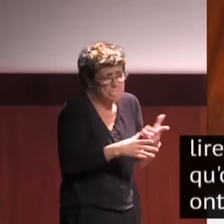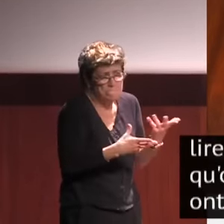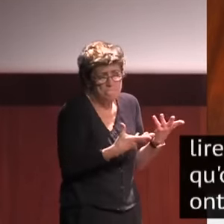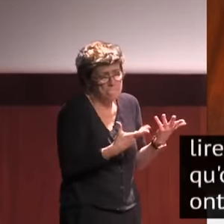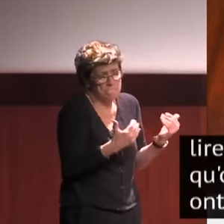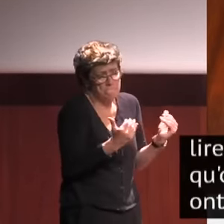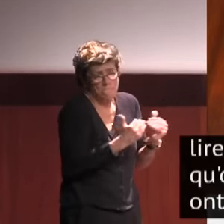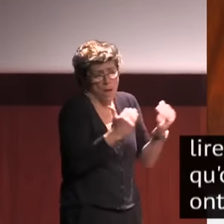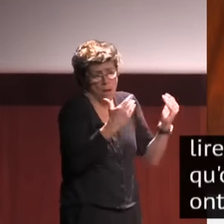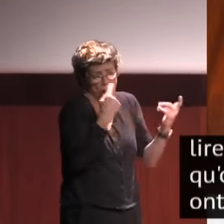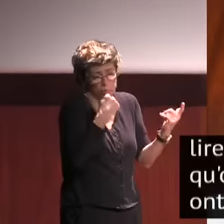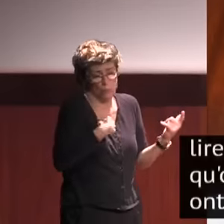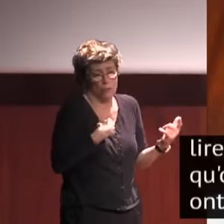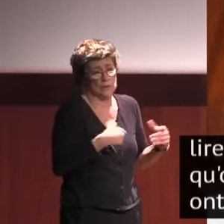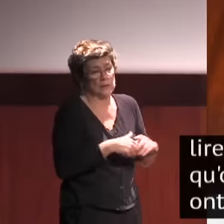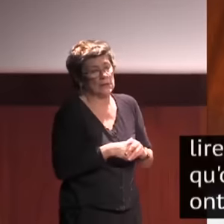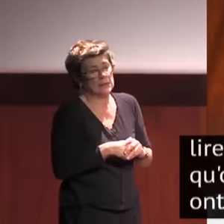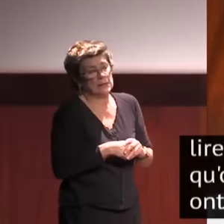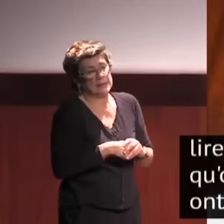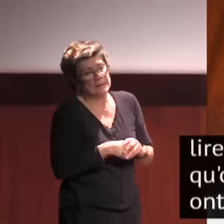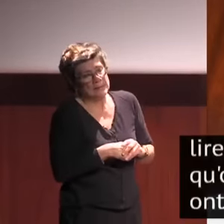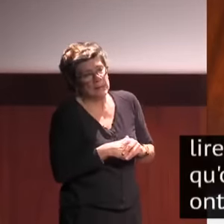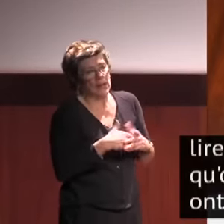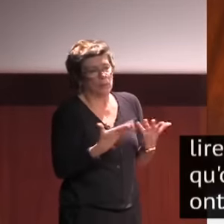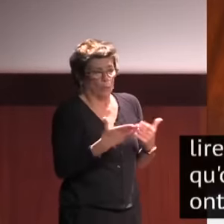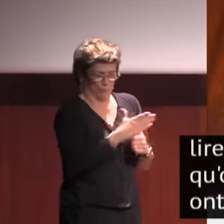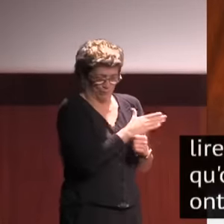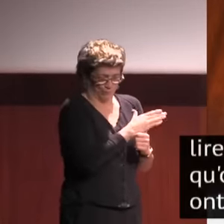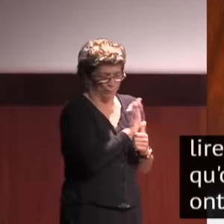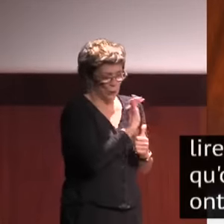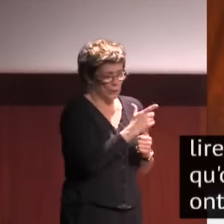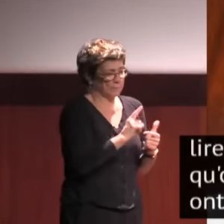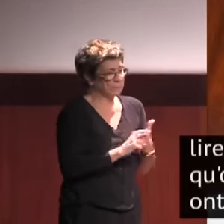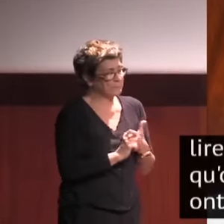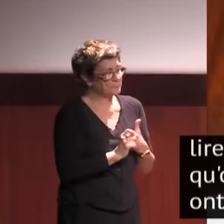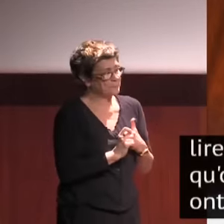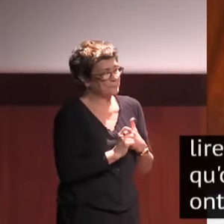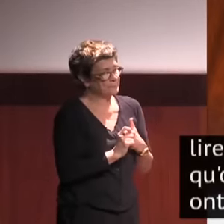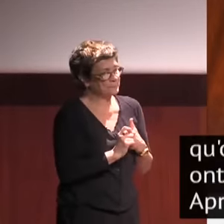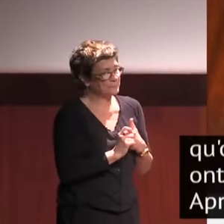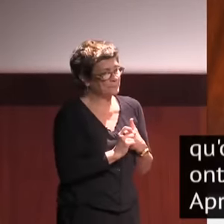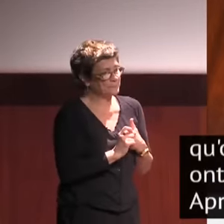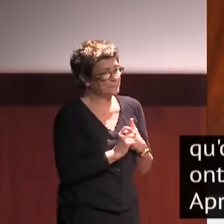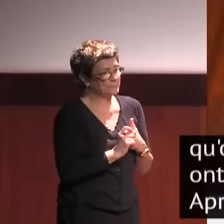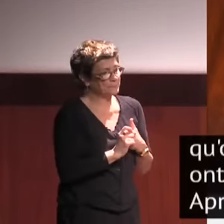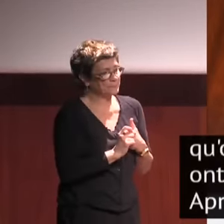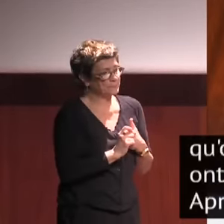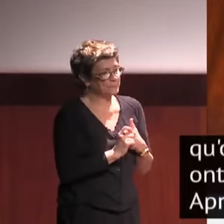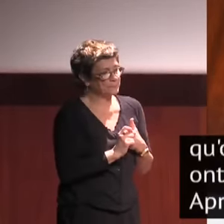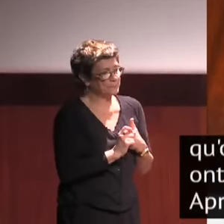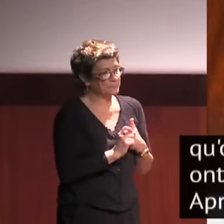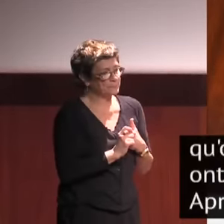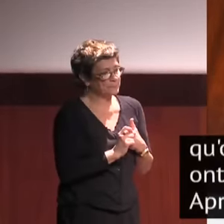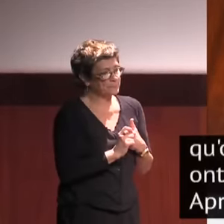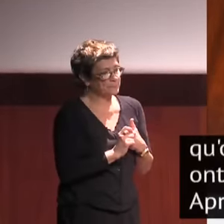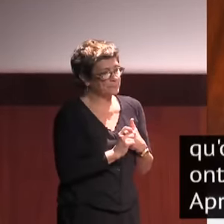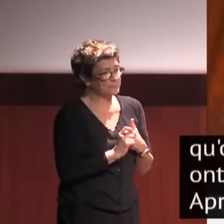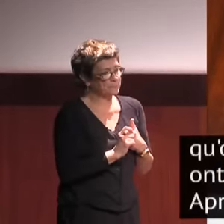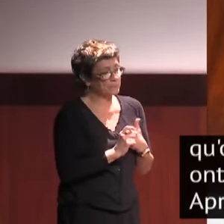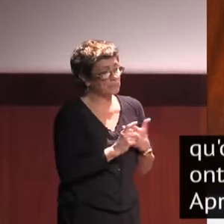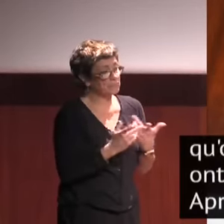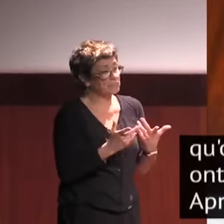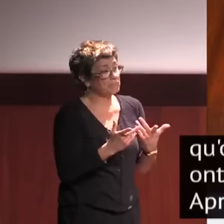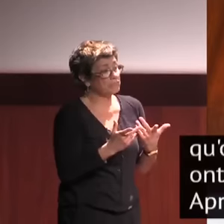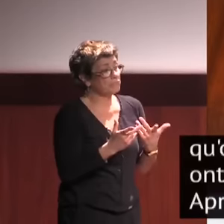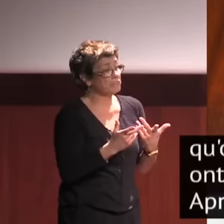la même chose. Après, il y a une deuxième dimension, c'est que je fais